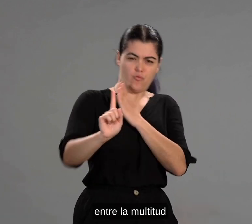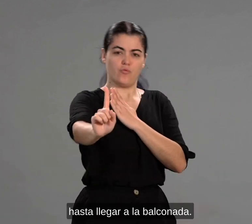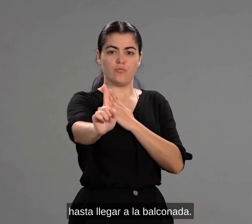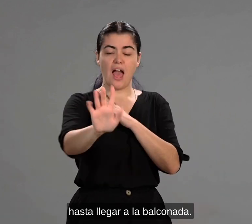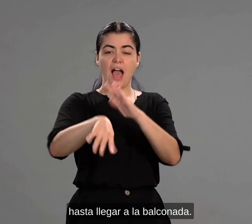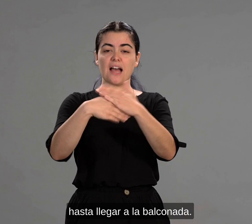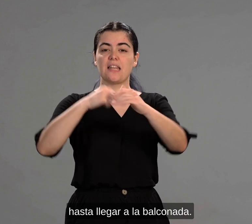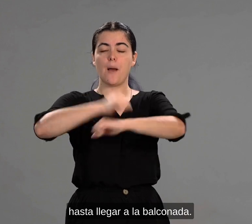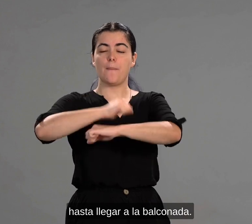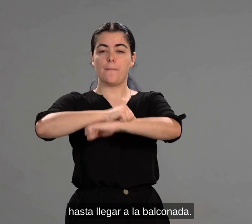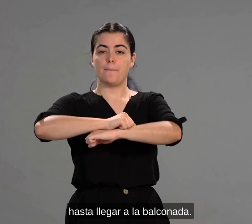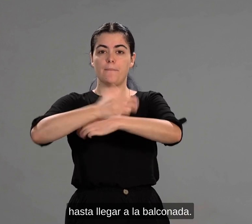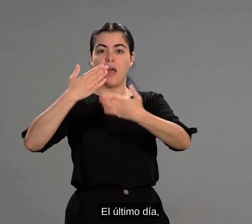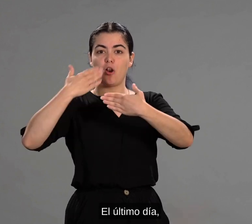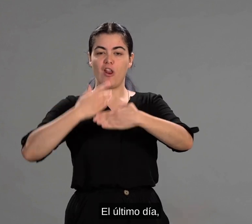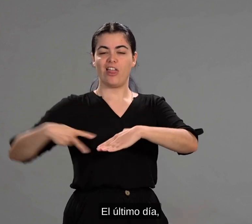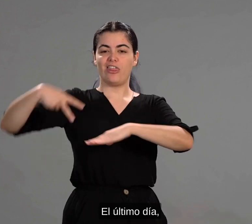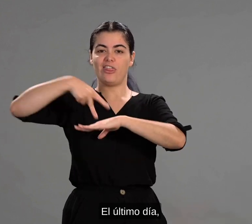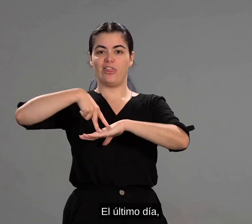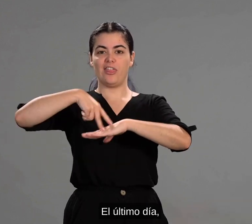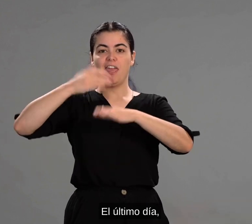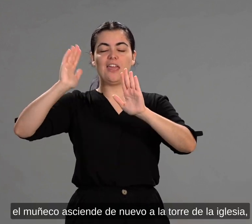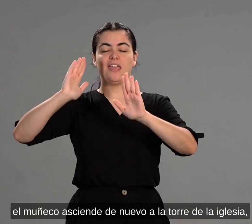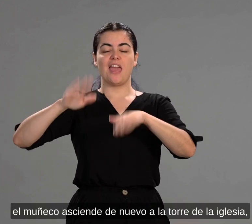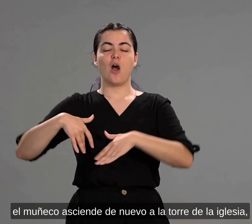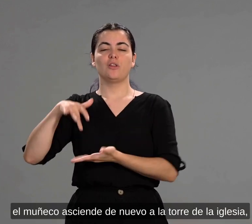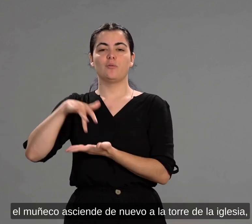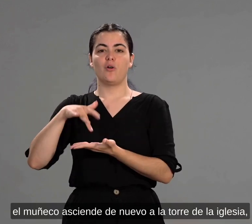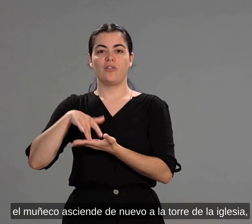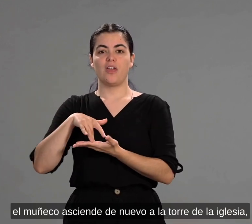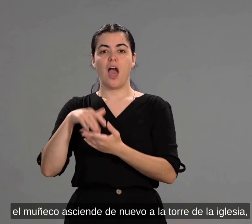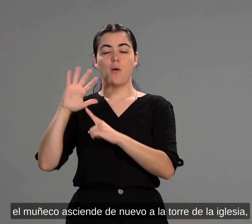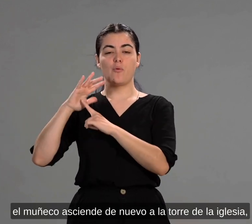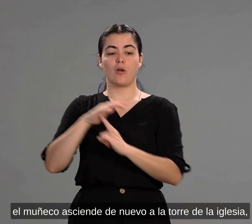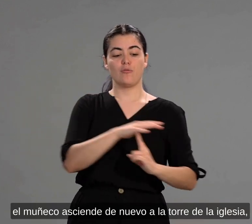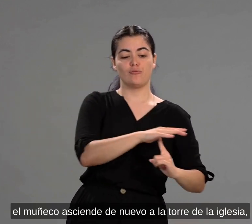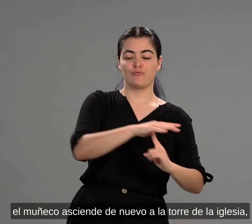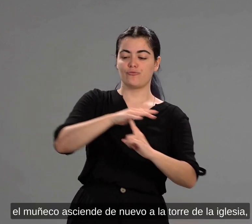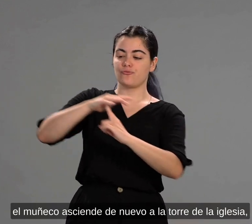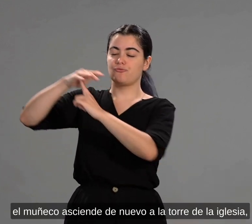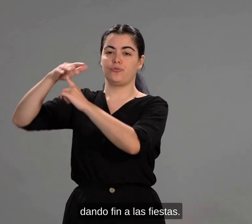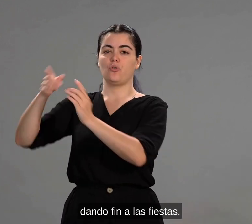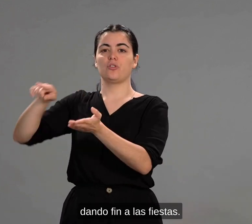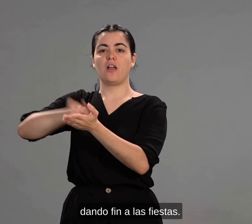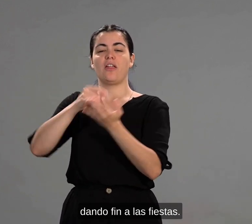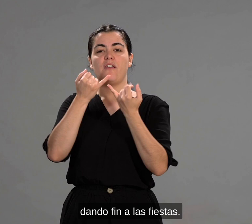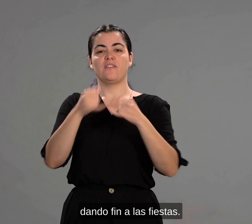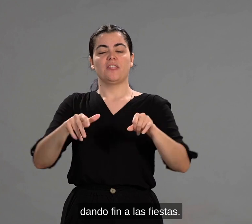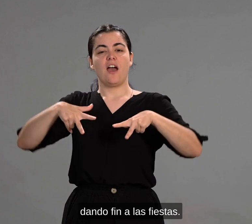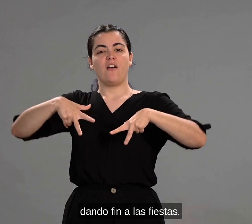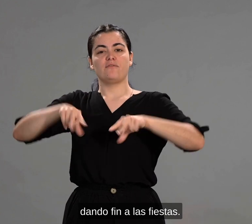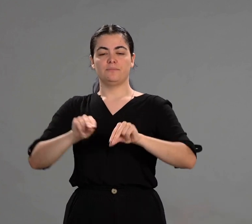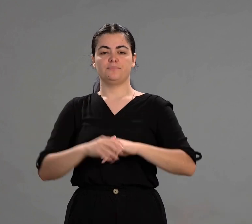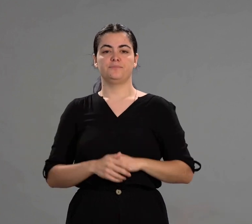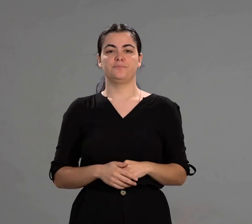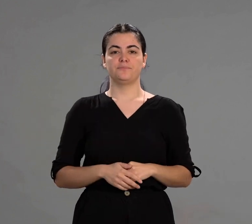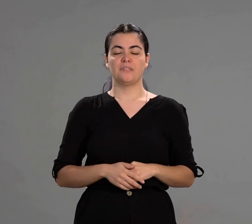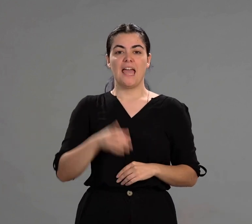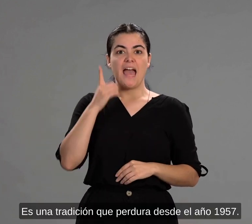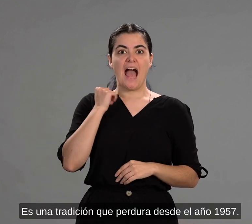hasta llegar a la balconada. El último día, el muñeco asciende de nuevo a la Torre de la Iglesia, dando fin a las fiestas. Es